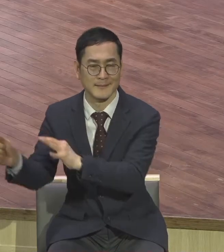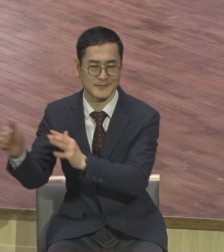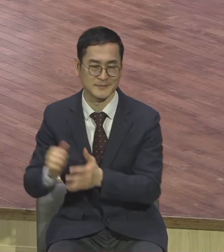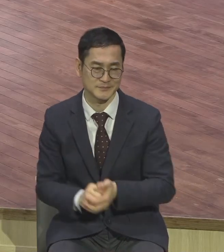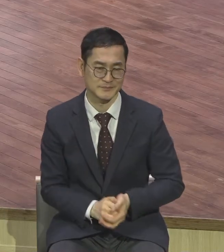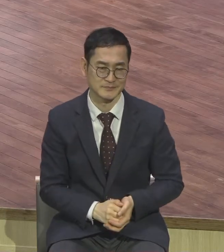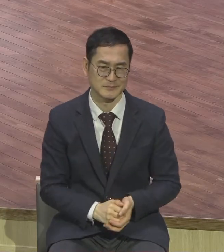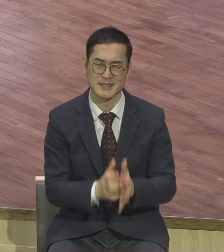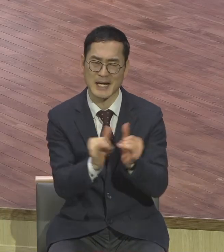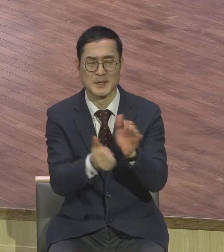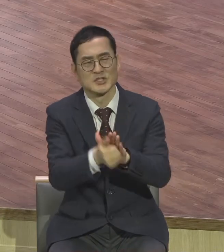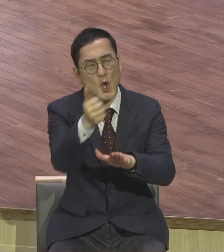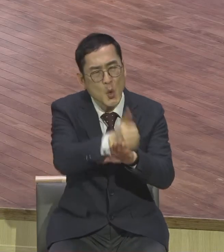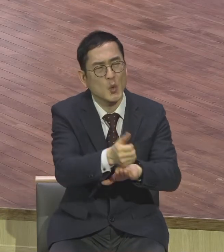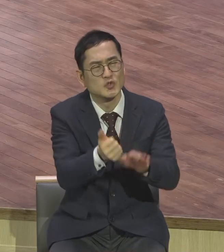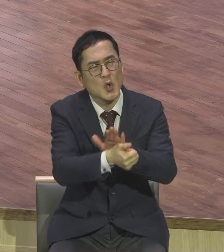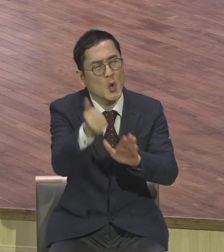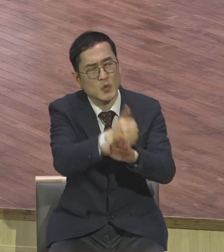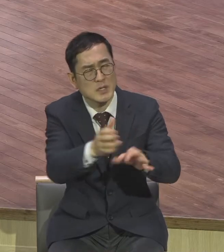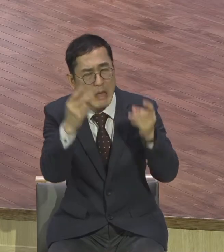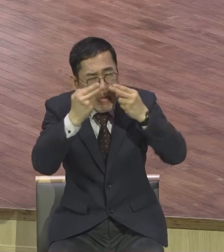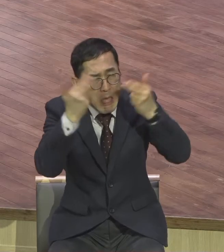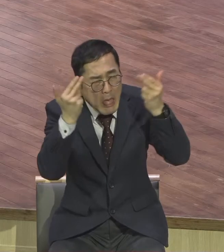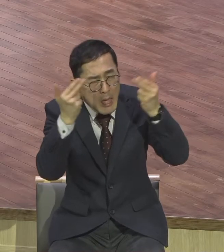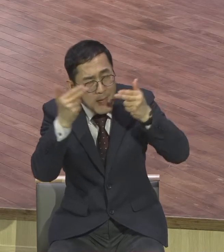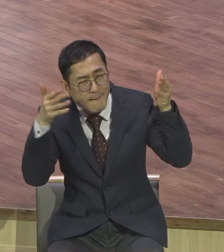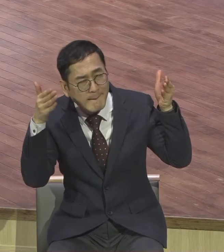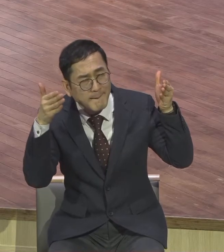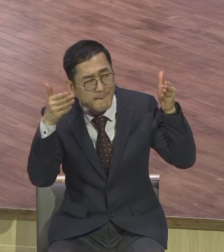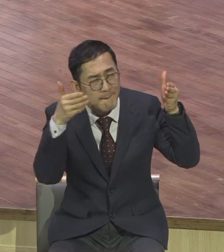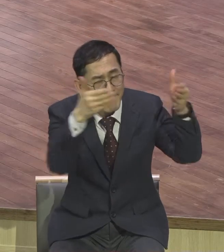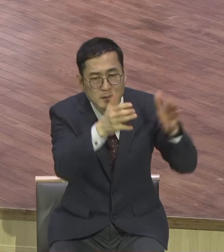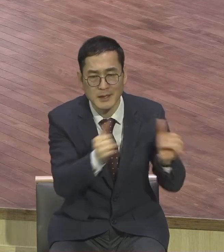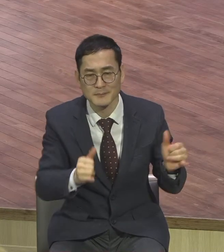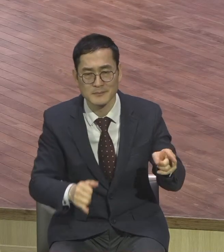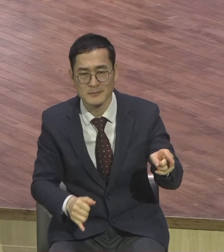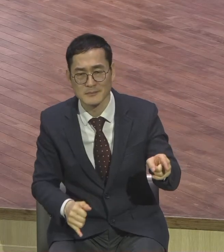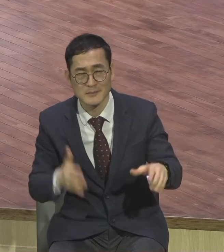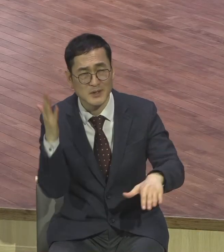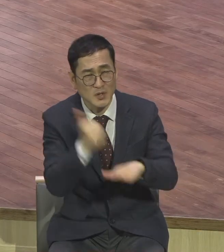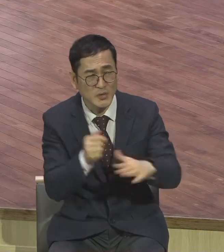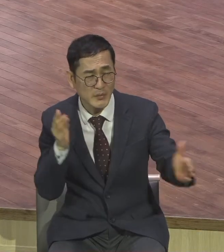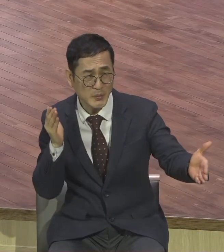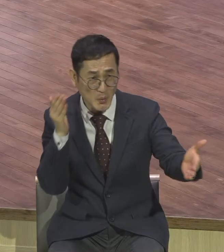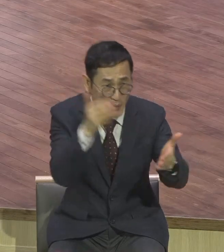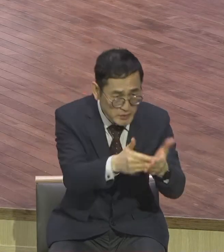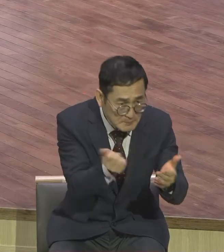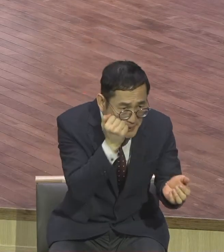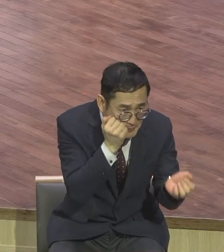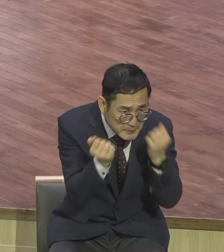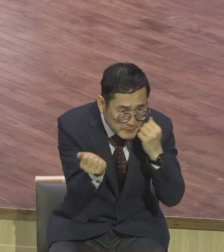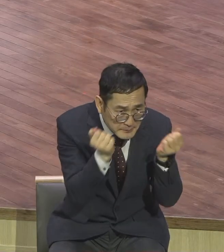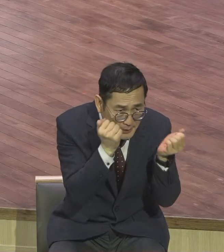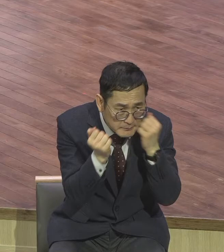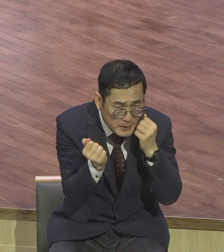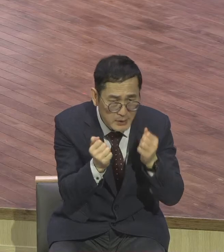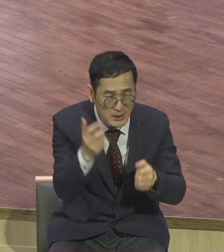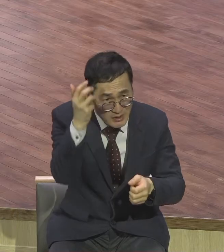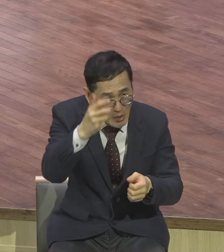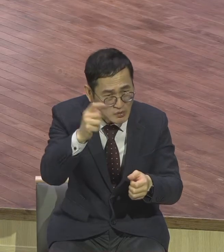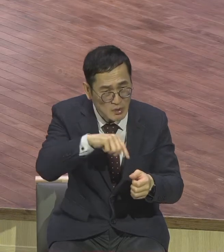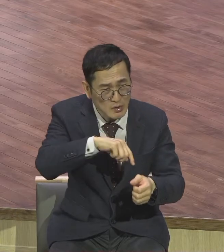눈에 불을 켜고 띄고 있는 저 불쌍한 영혼들 방황한 영혼들 그들을 살리는